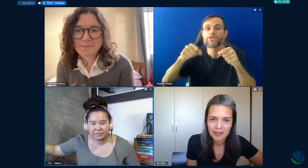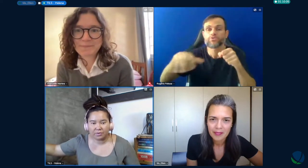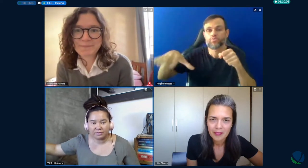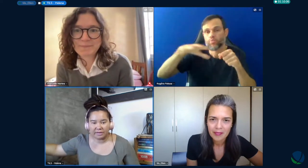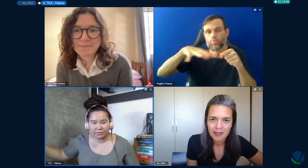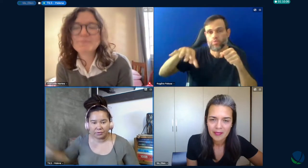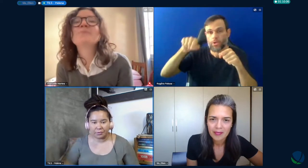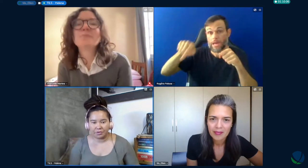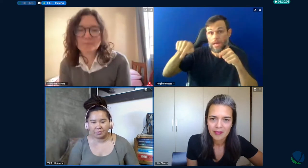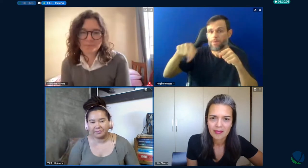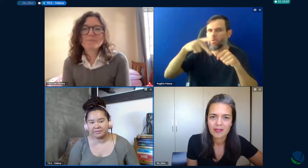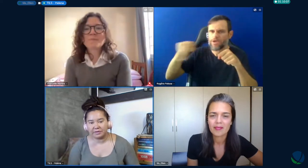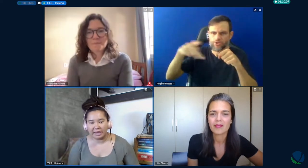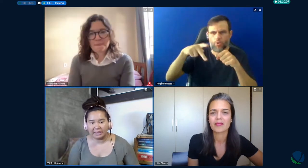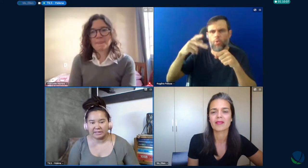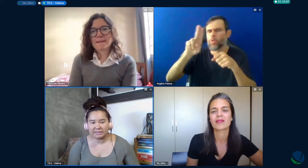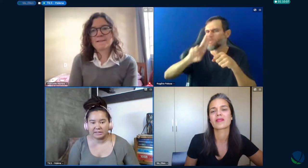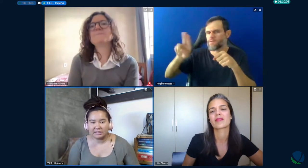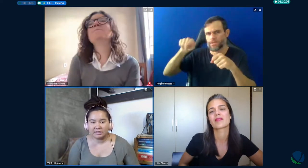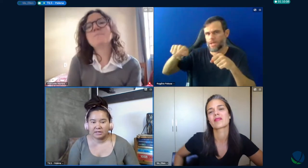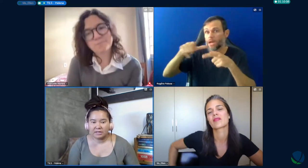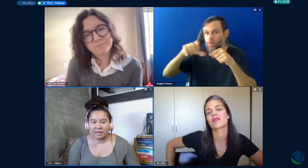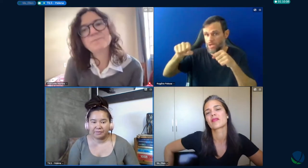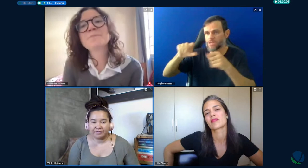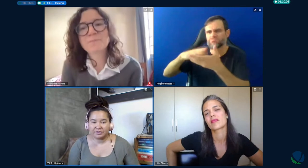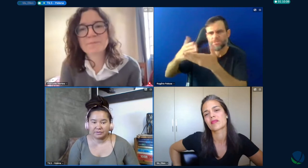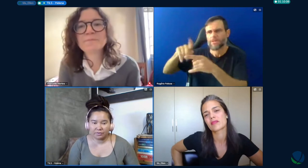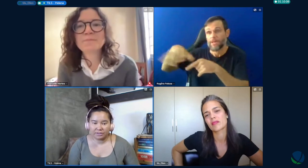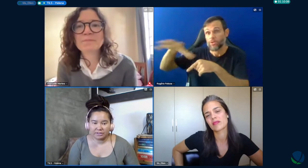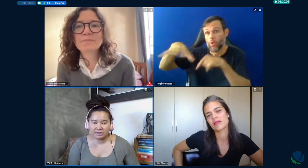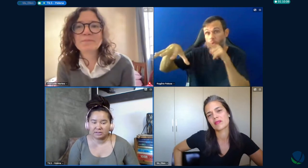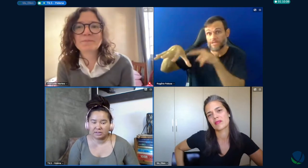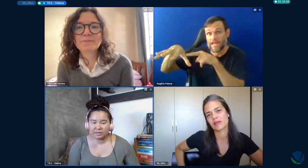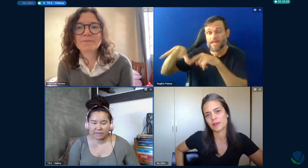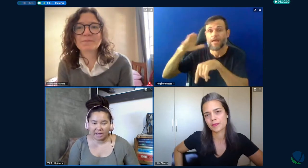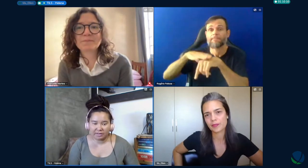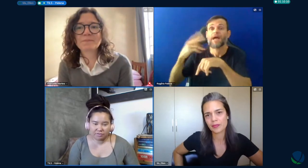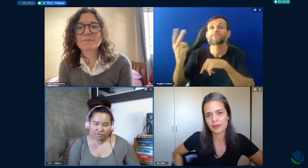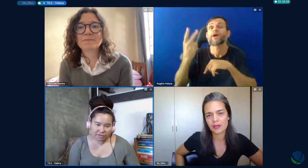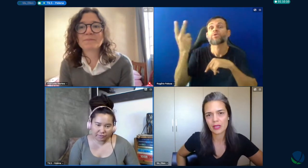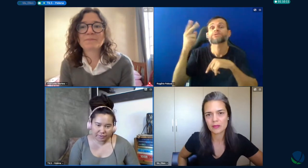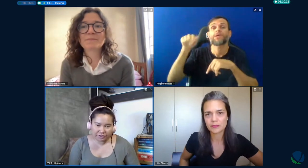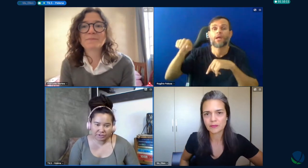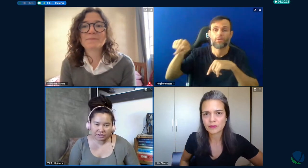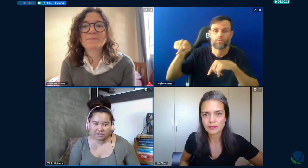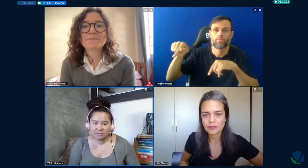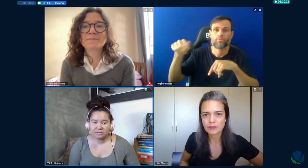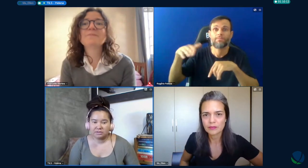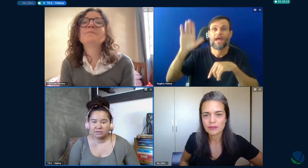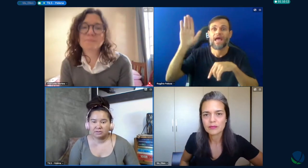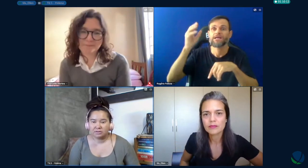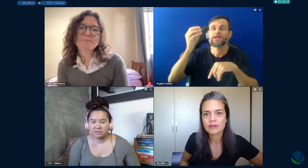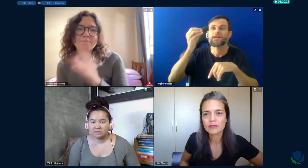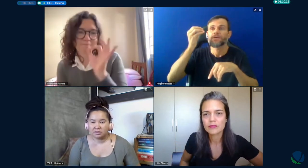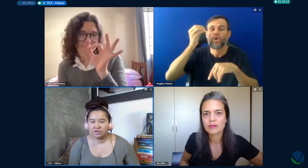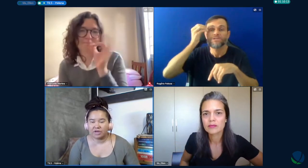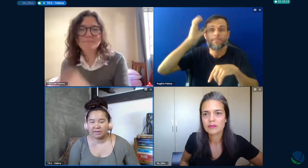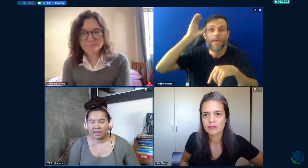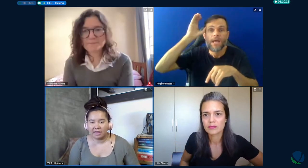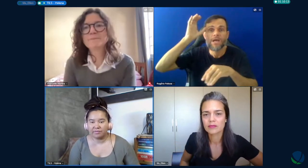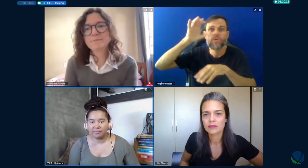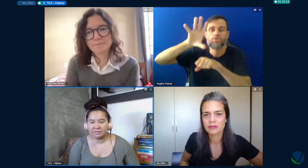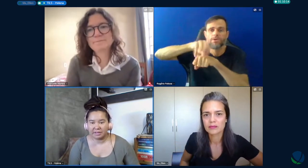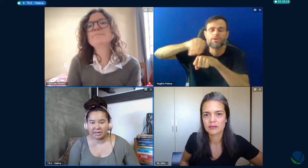Que eu fiz um contato com um grupo de profissionais, né, professores da área de linguística, que